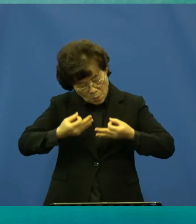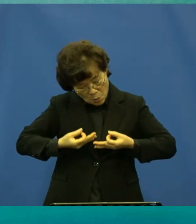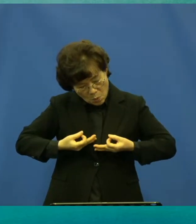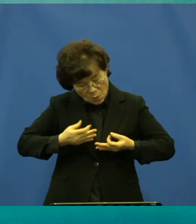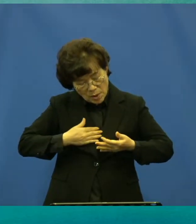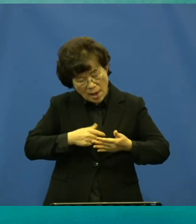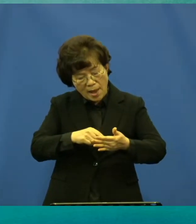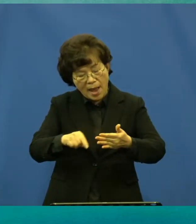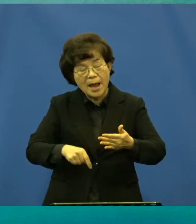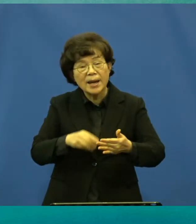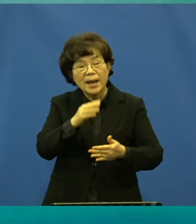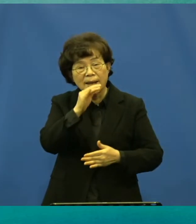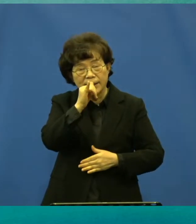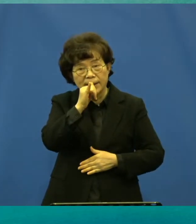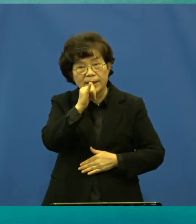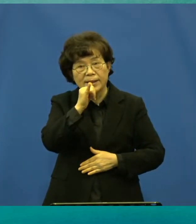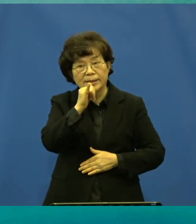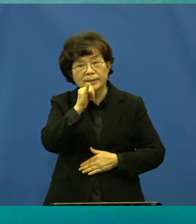있는